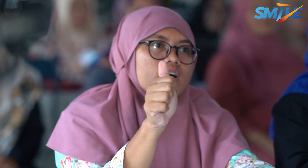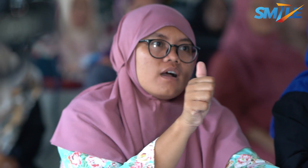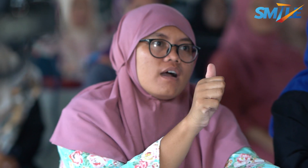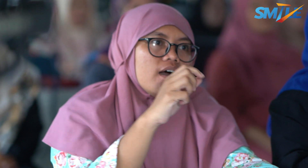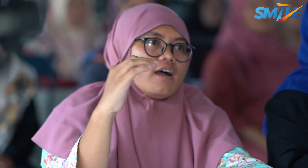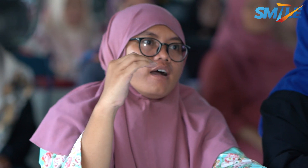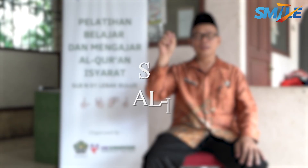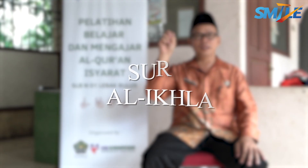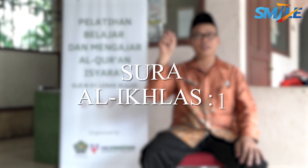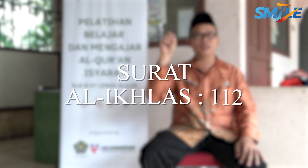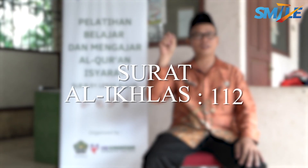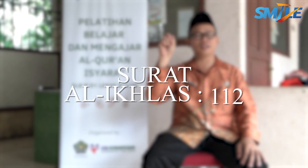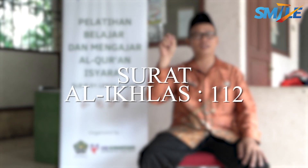dal, atau pak.